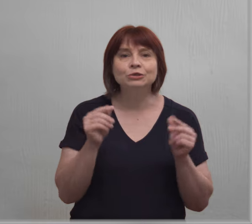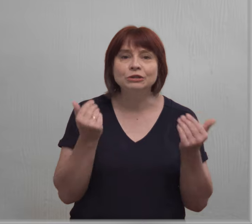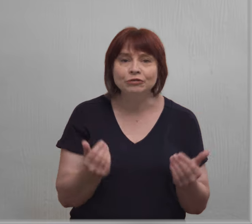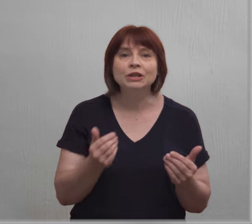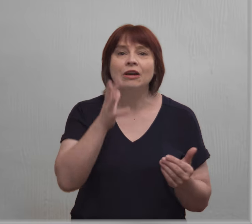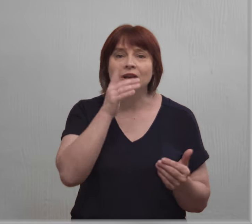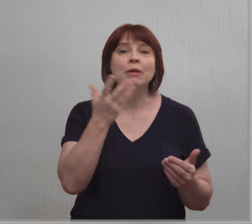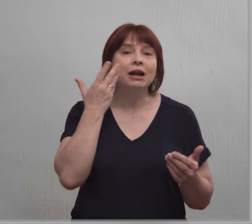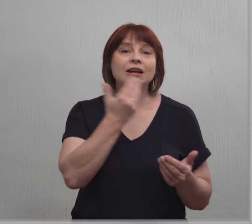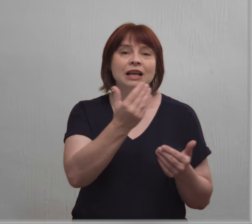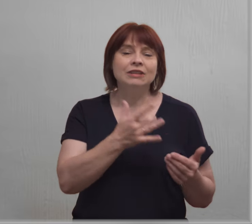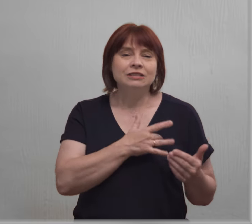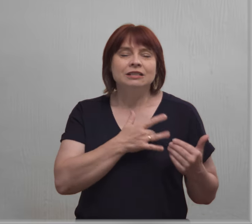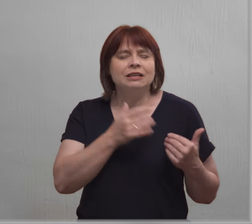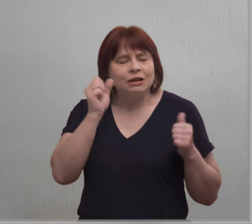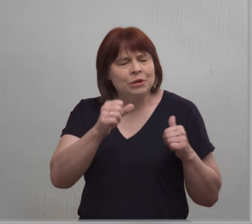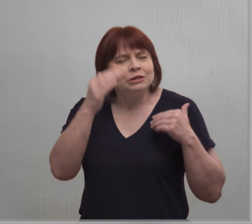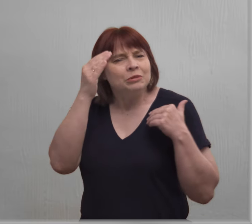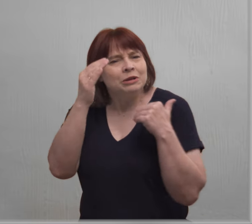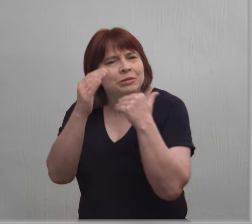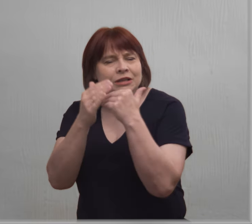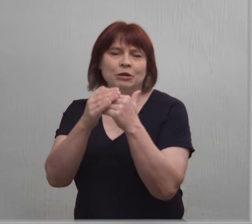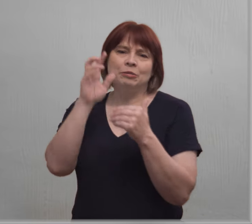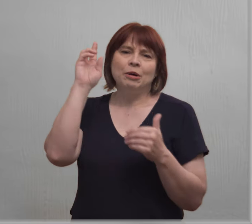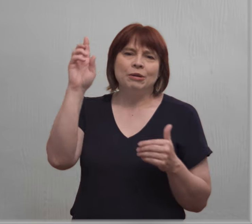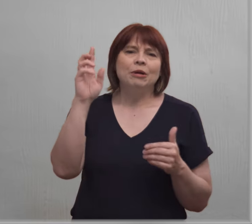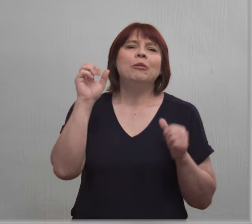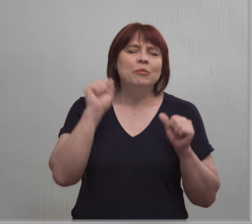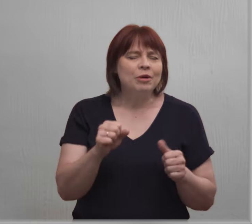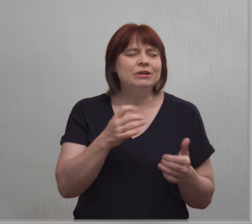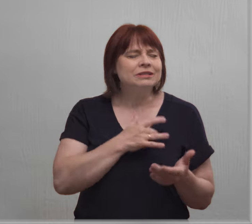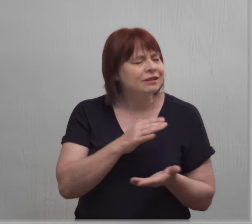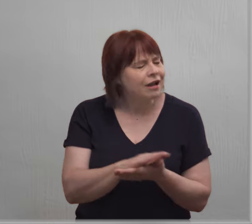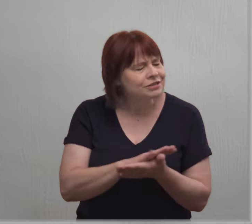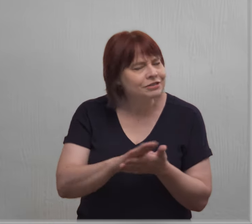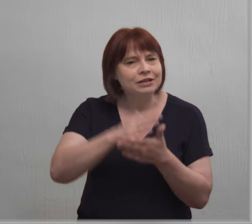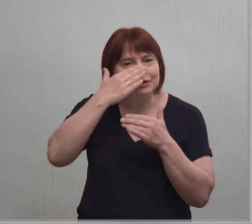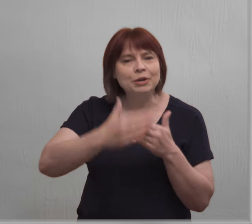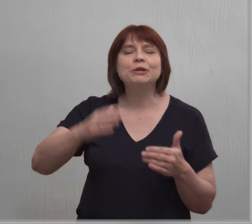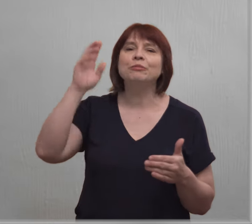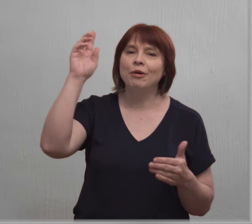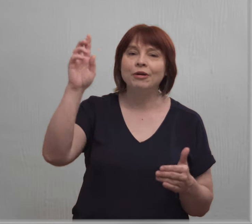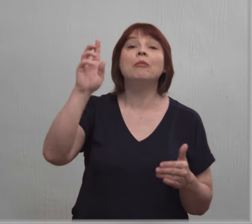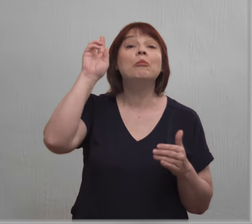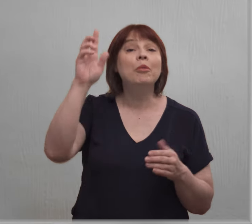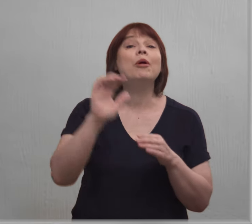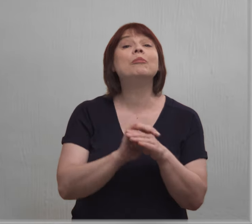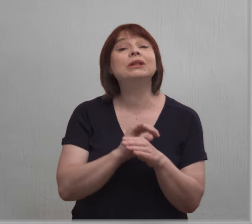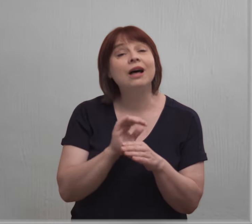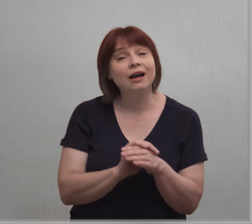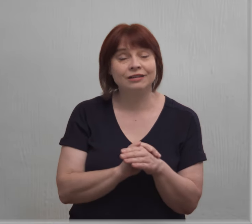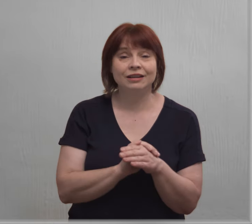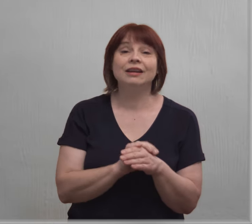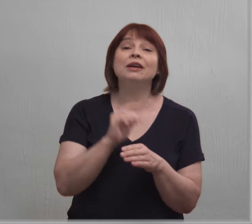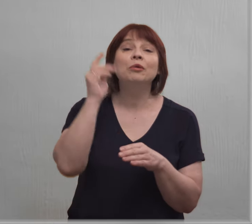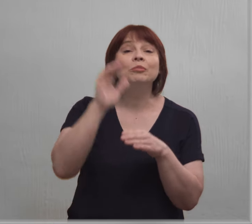когда наши сердца могут приближаться к Господу, когда наши сердца могут очищаться перед Богом. И Бог